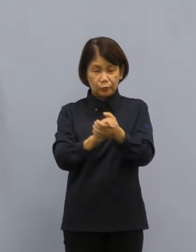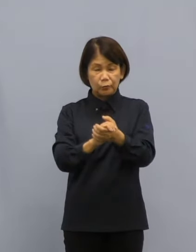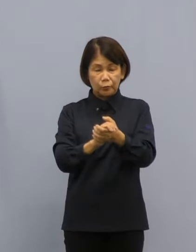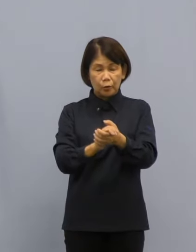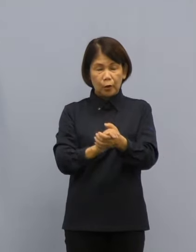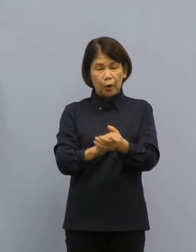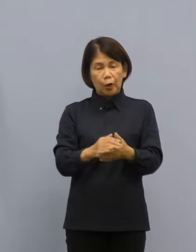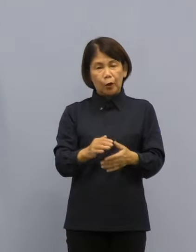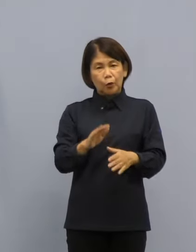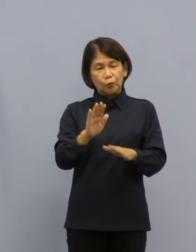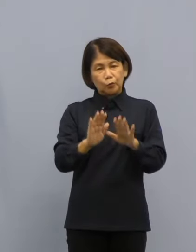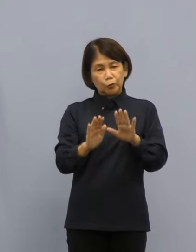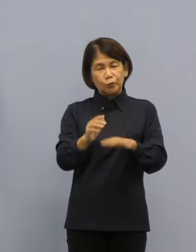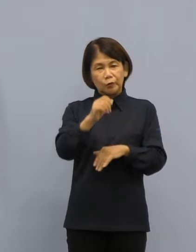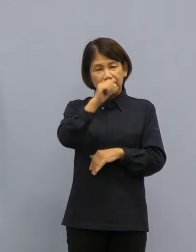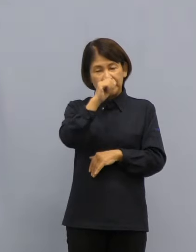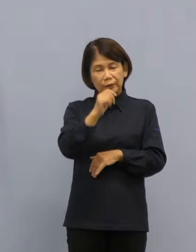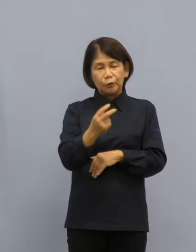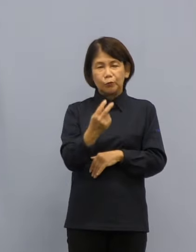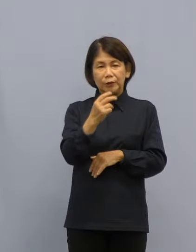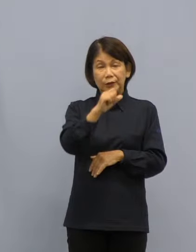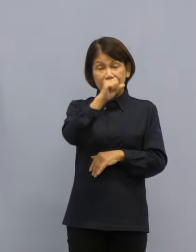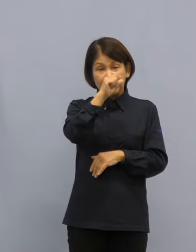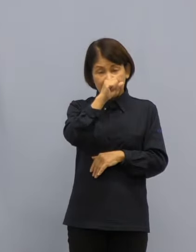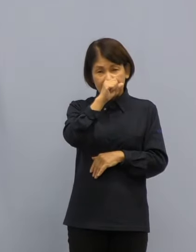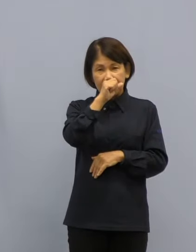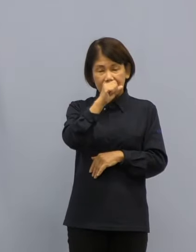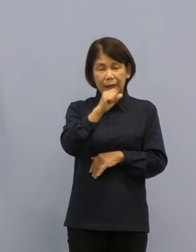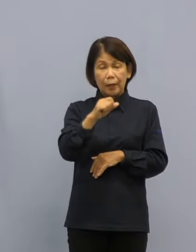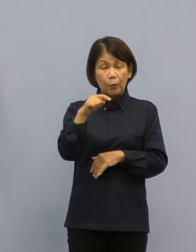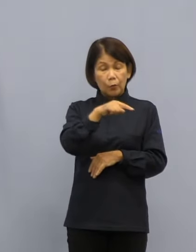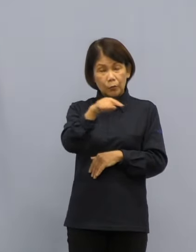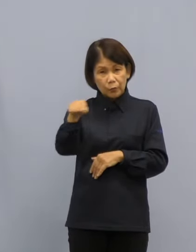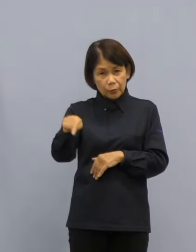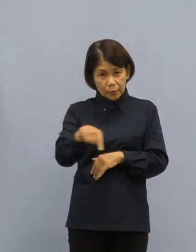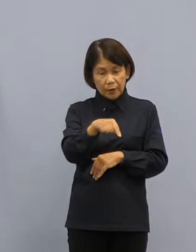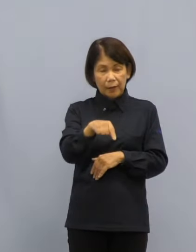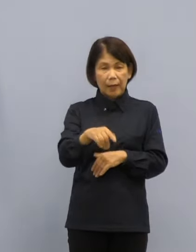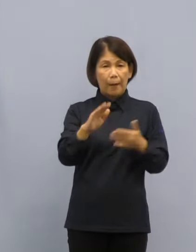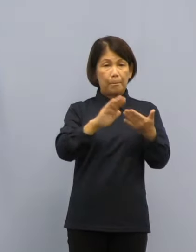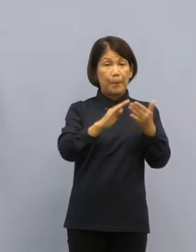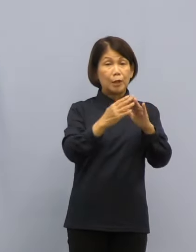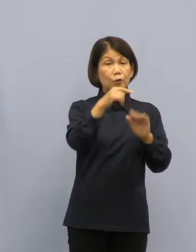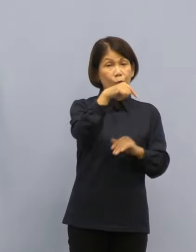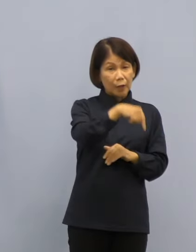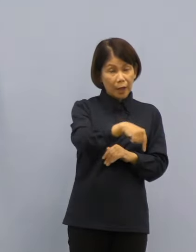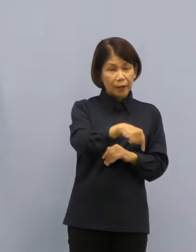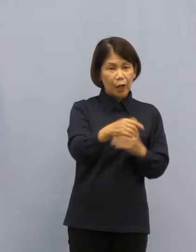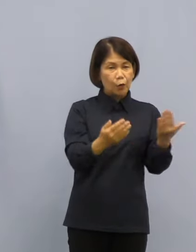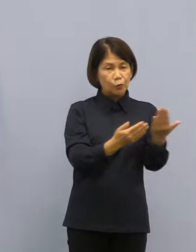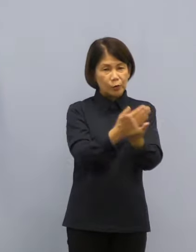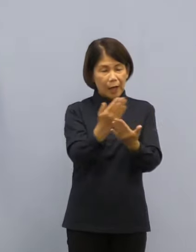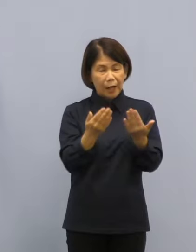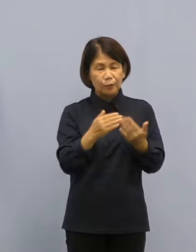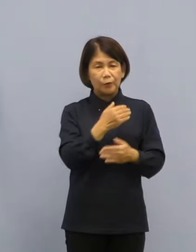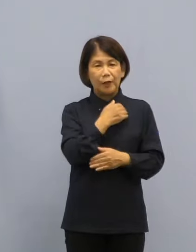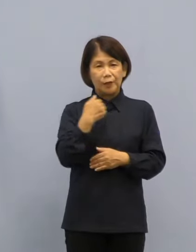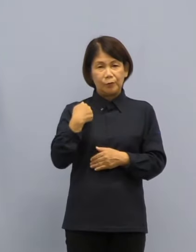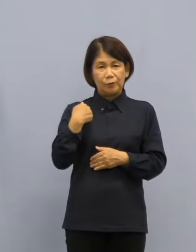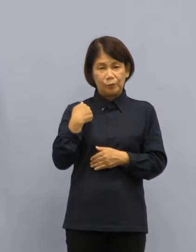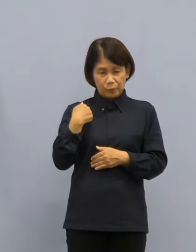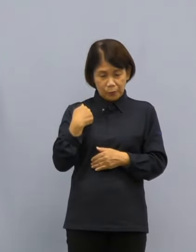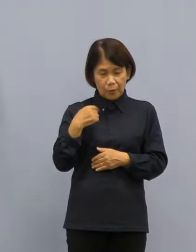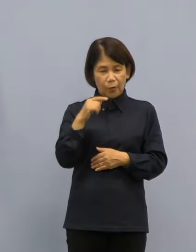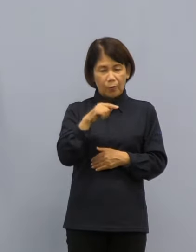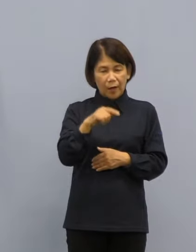の中で触れ合いができるようなそんな雰囲気がもっと伸びてくると嬉しいな